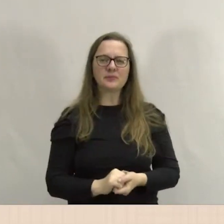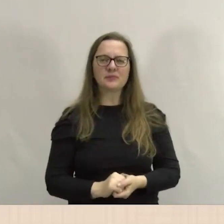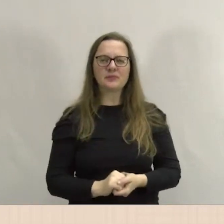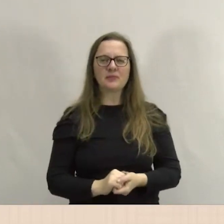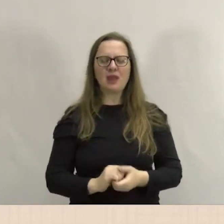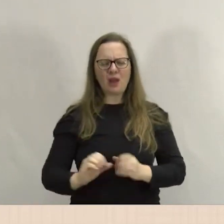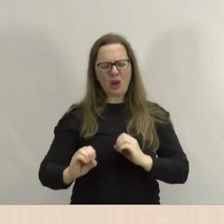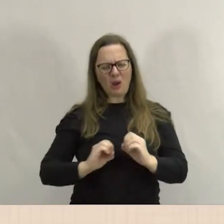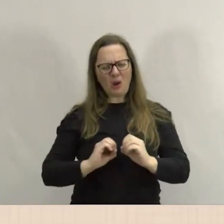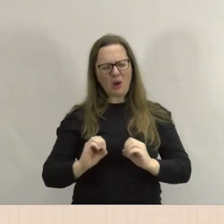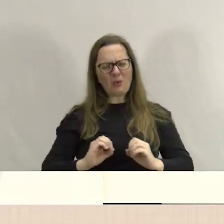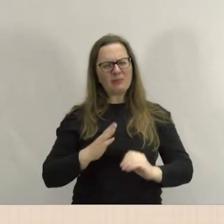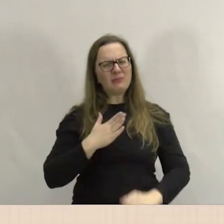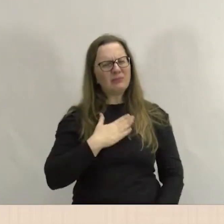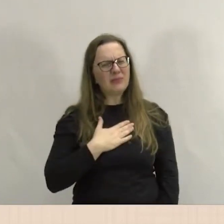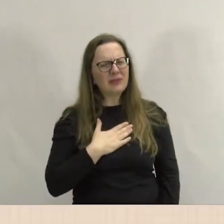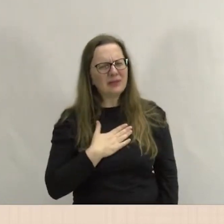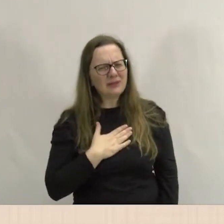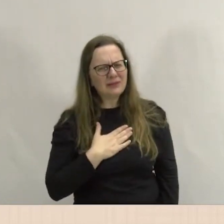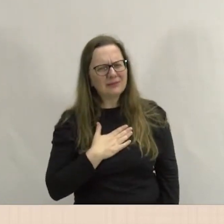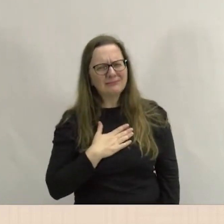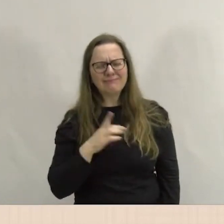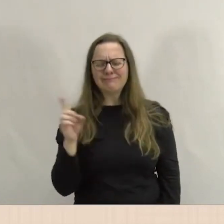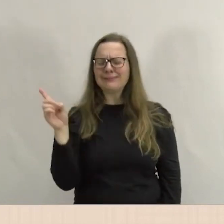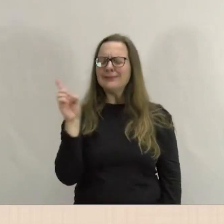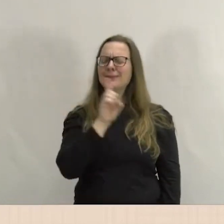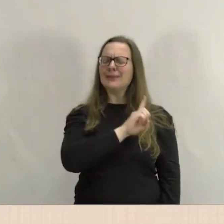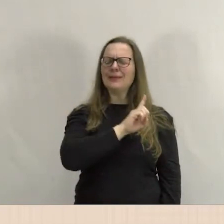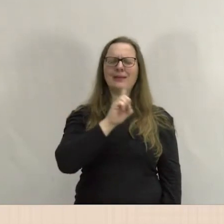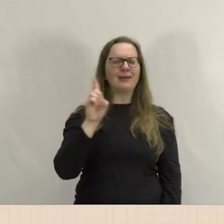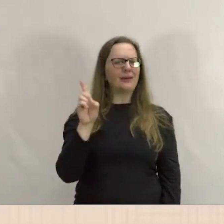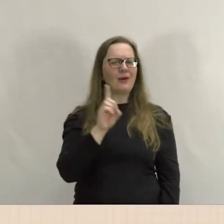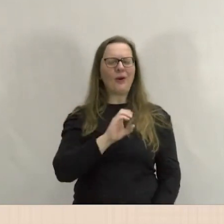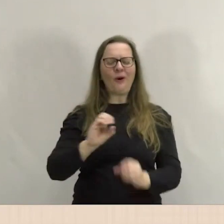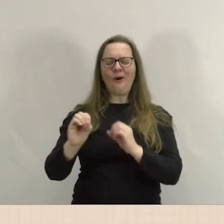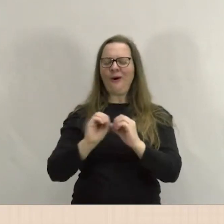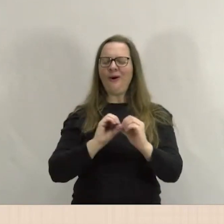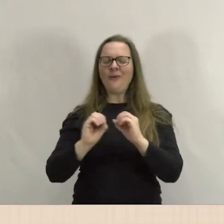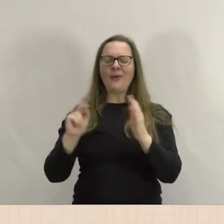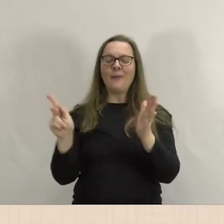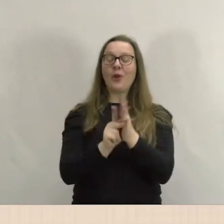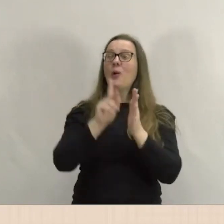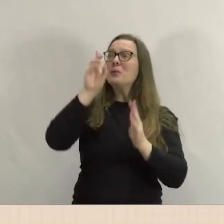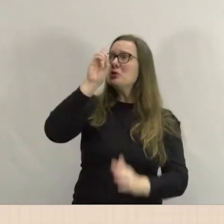essa obra não é minha, essa obra do Senhor, e essa obra de vocês.